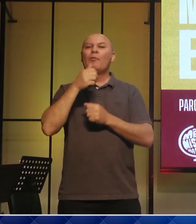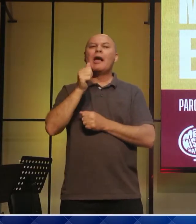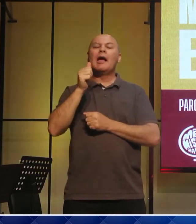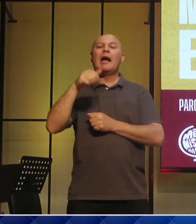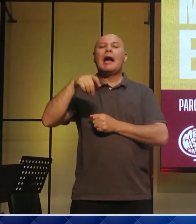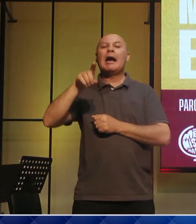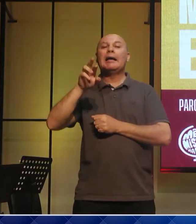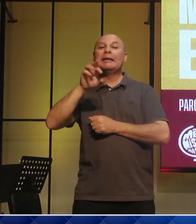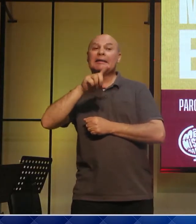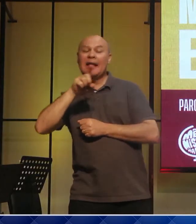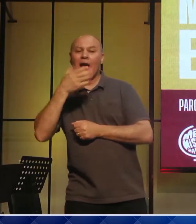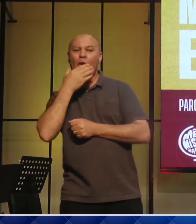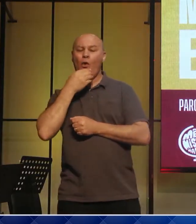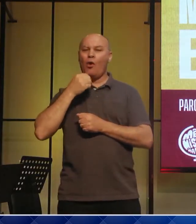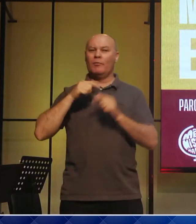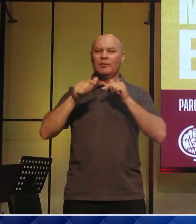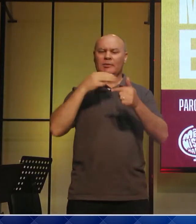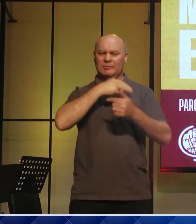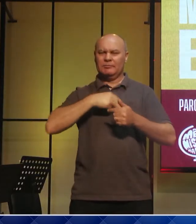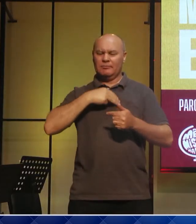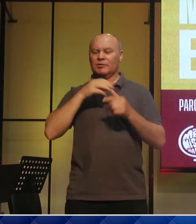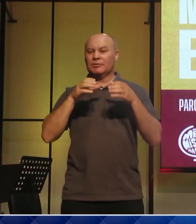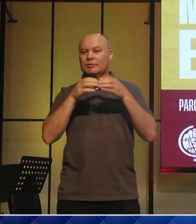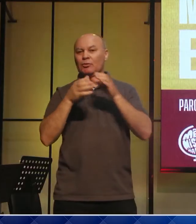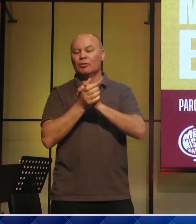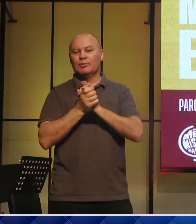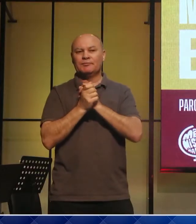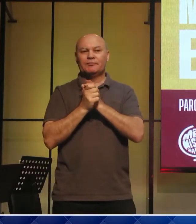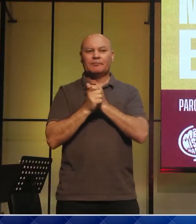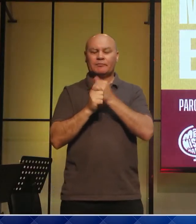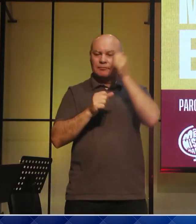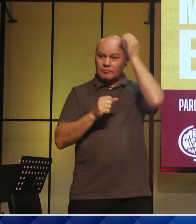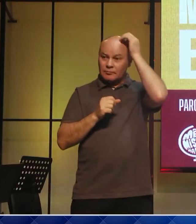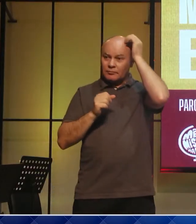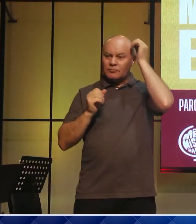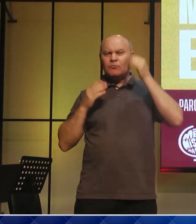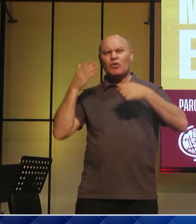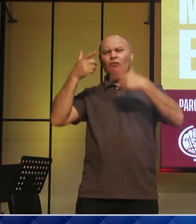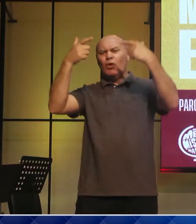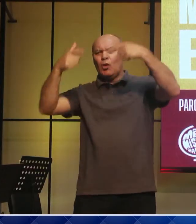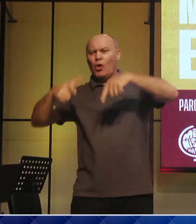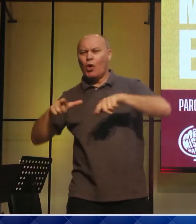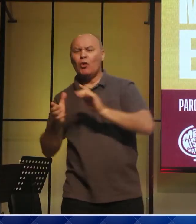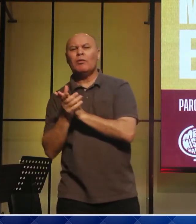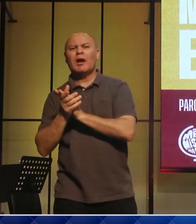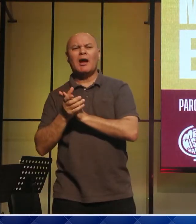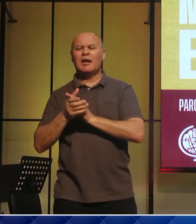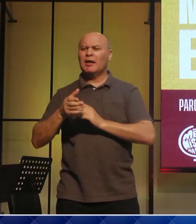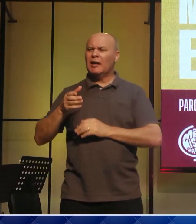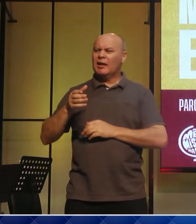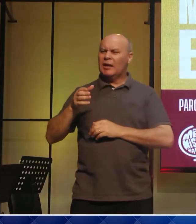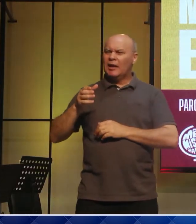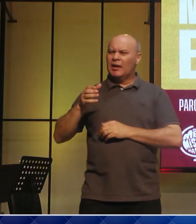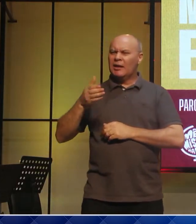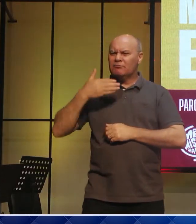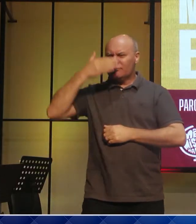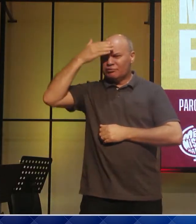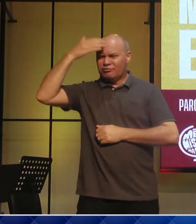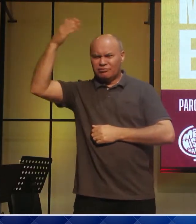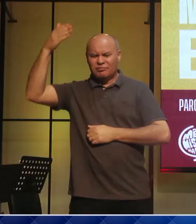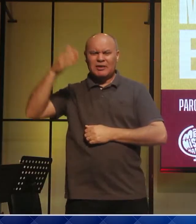ele chegava no Hamas, no Hezbollah, o pessoal dizia, chegou Jesus. Quando você chega